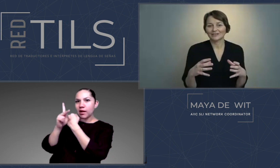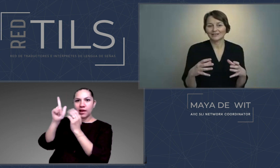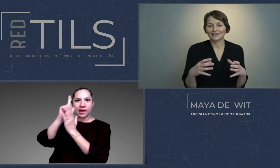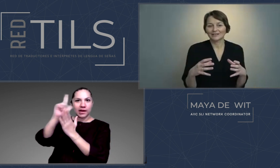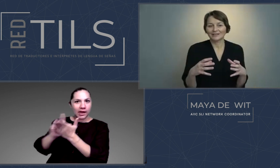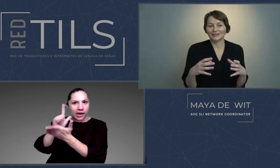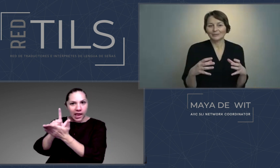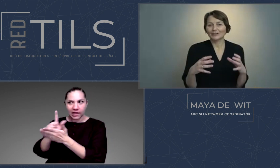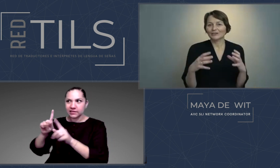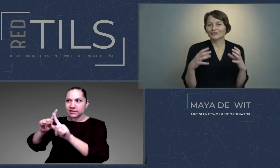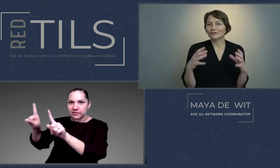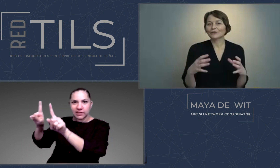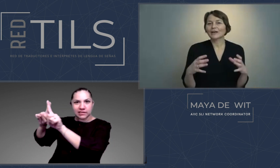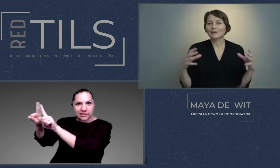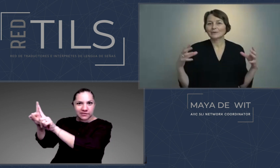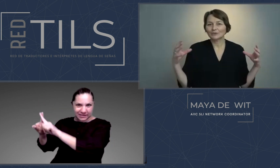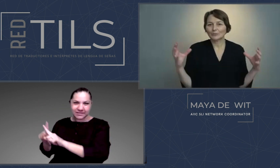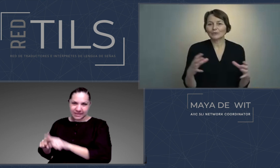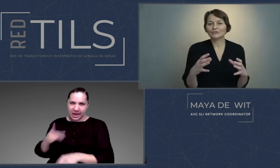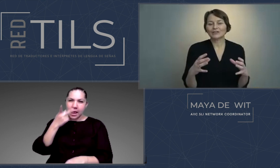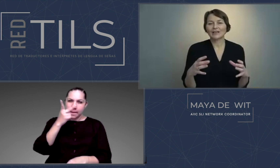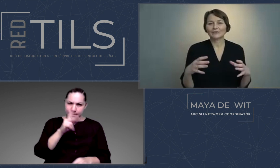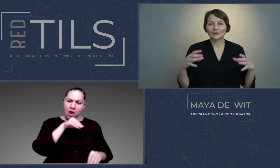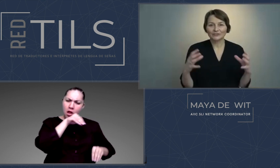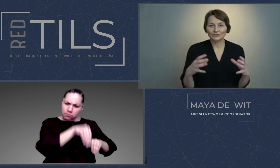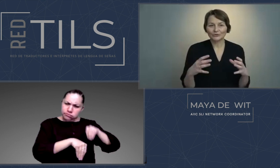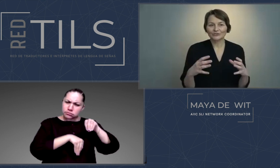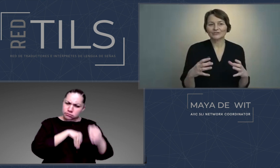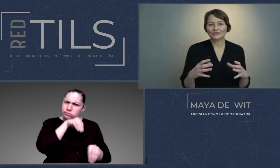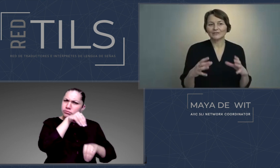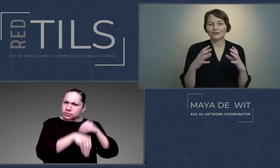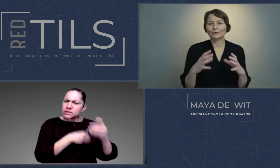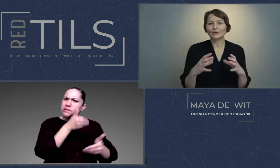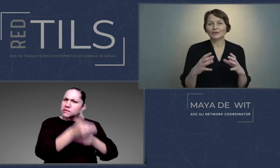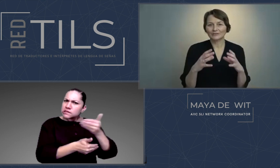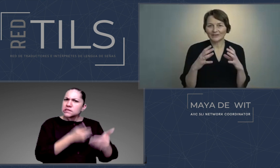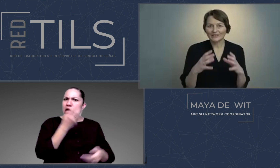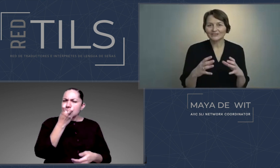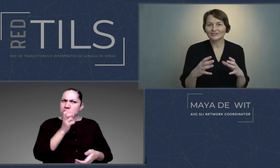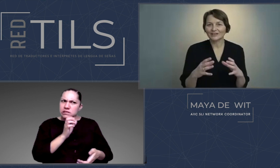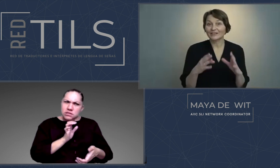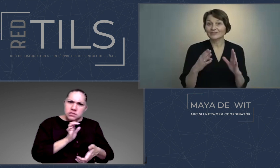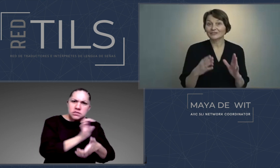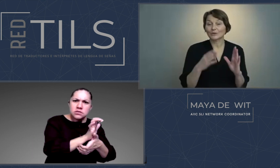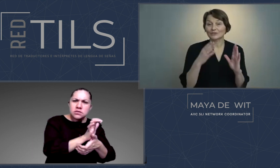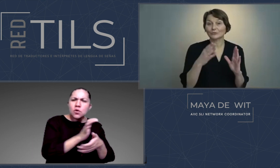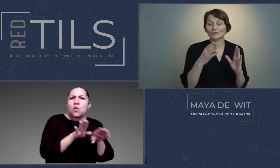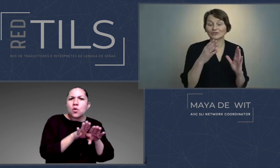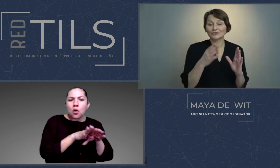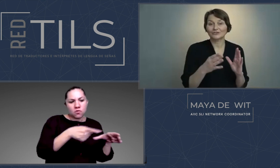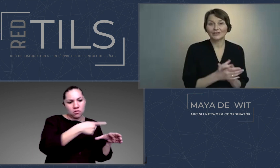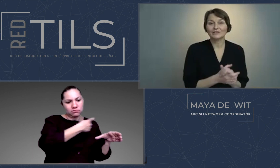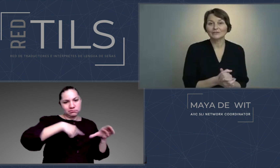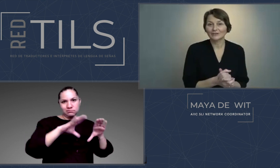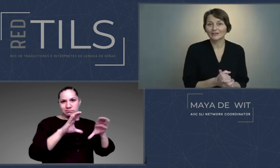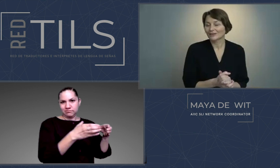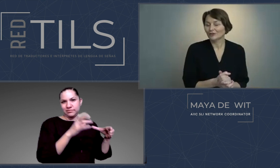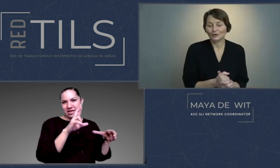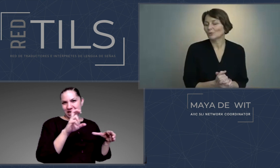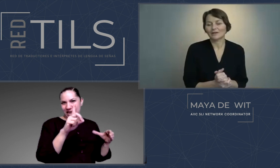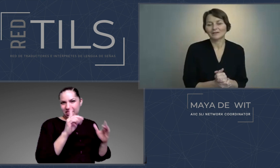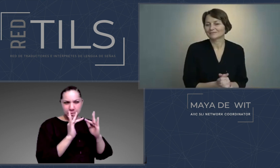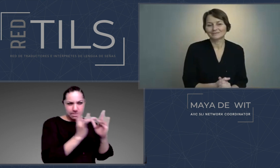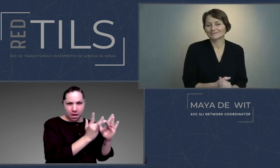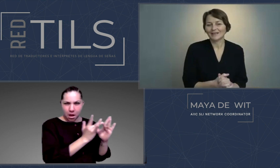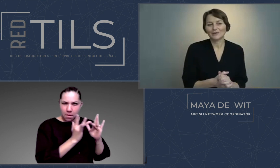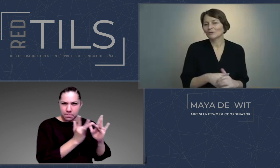como las que ustedes establecieron ahora, que es clave para el éxito, porque si lo que pueden hacer es reunir los recursos